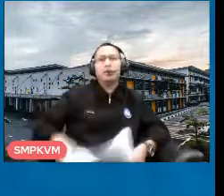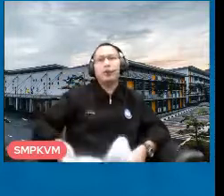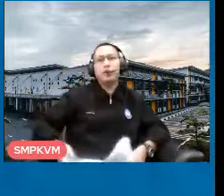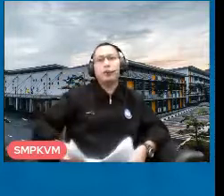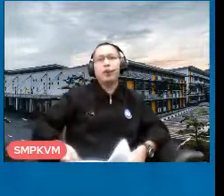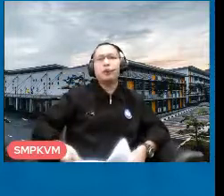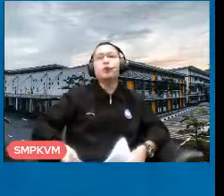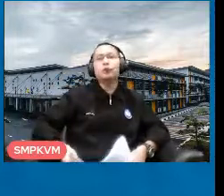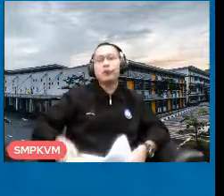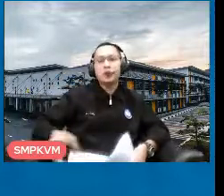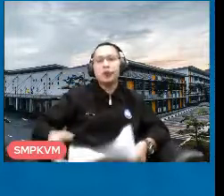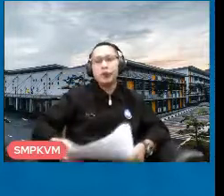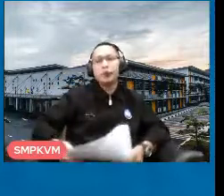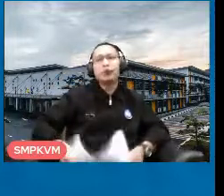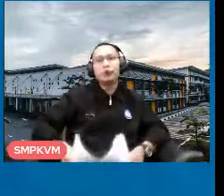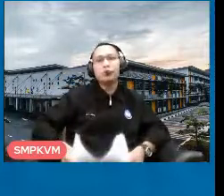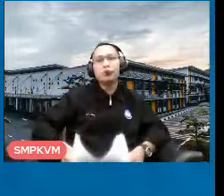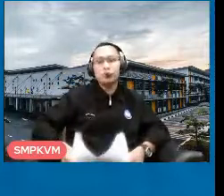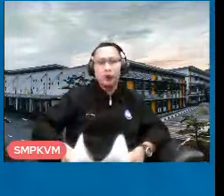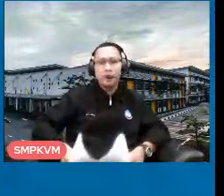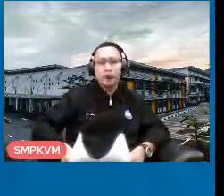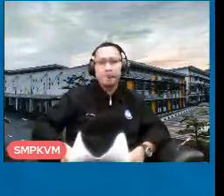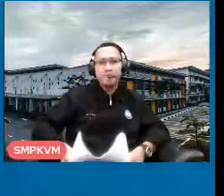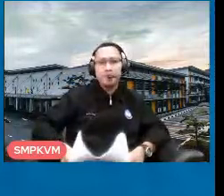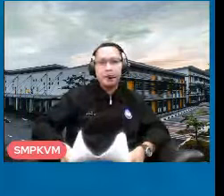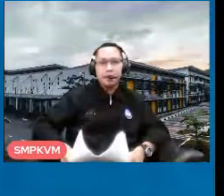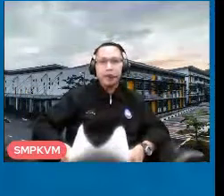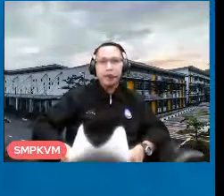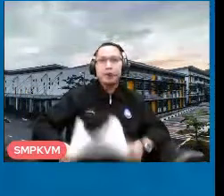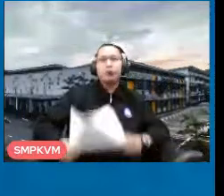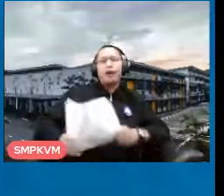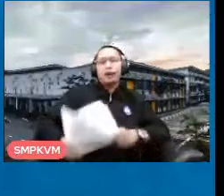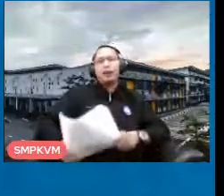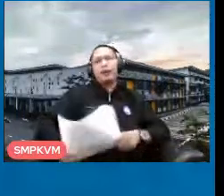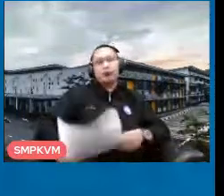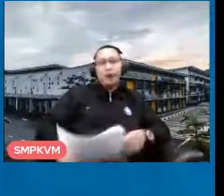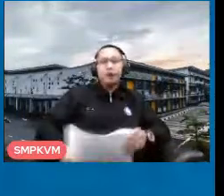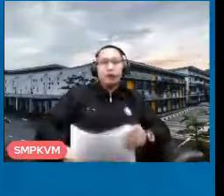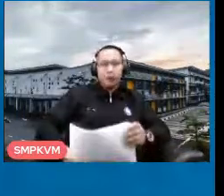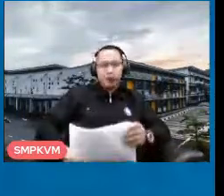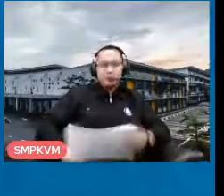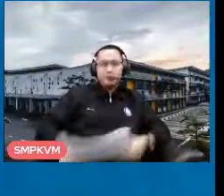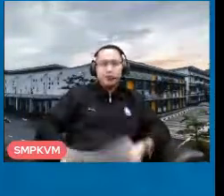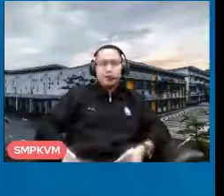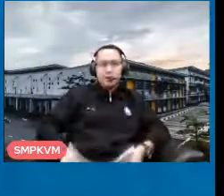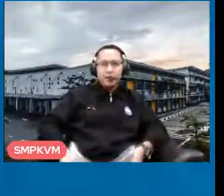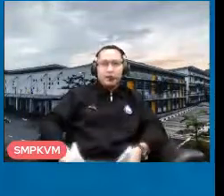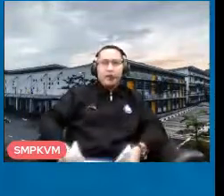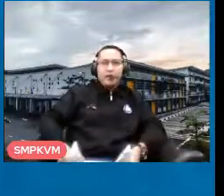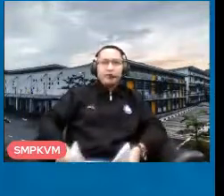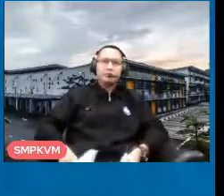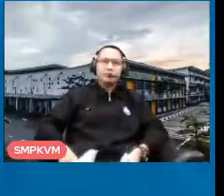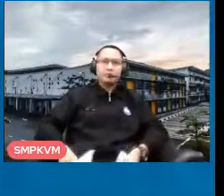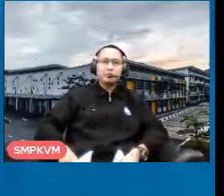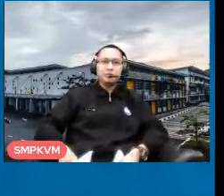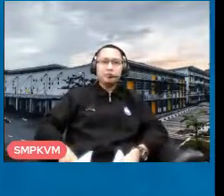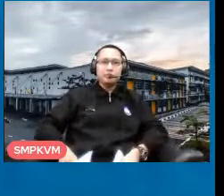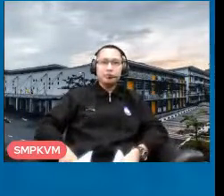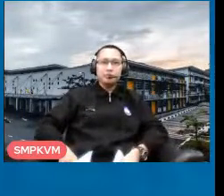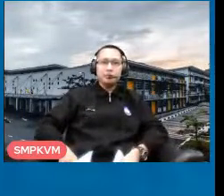apa kamu cepet kamu menggurah channel ini pun dianggap sebagai kesalahan yang berat kenek